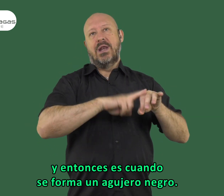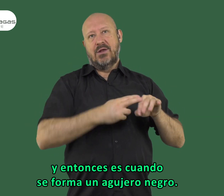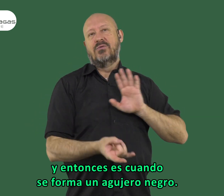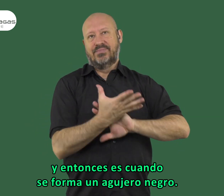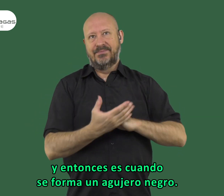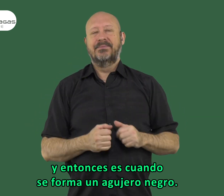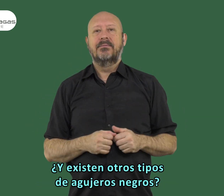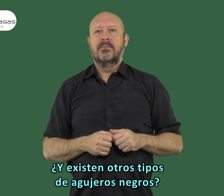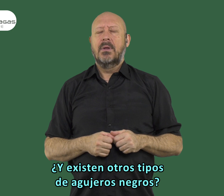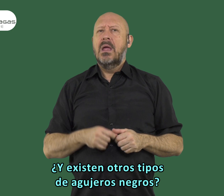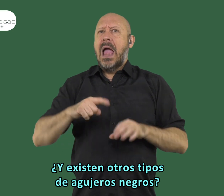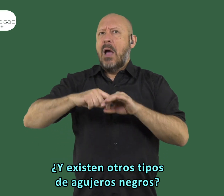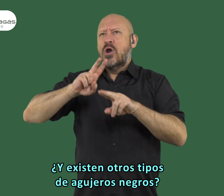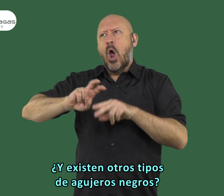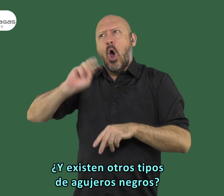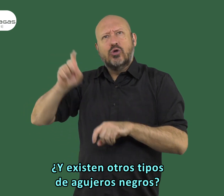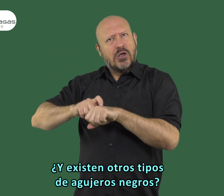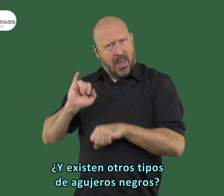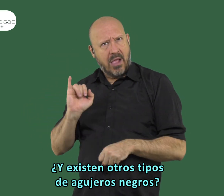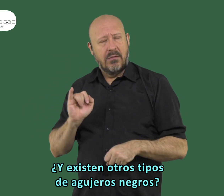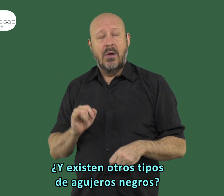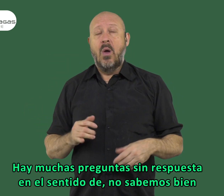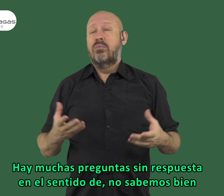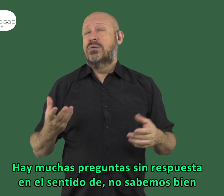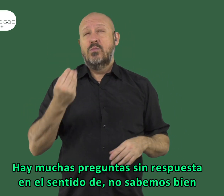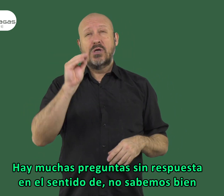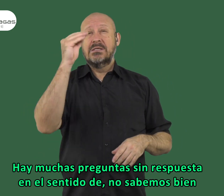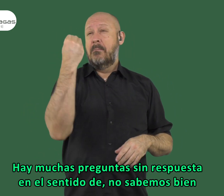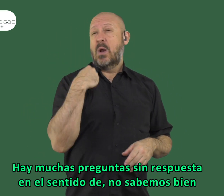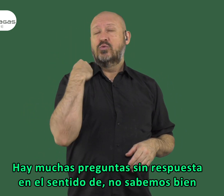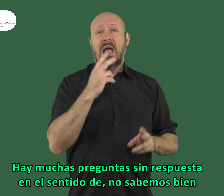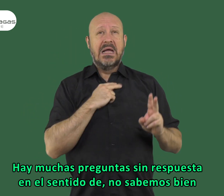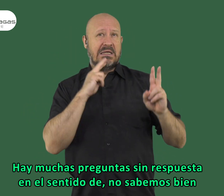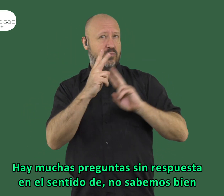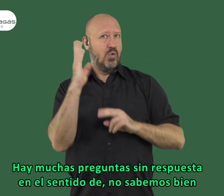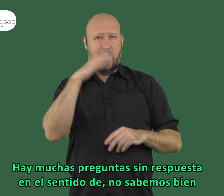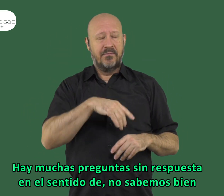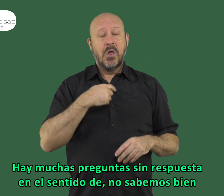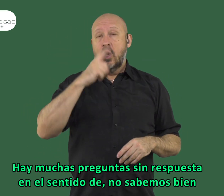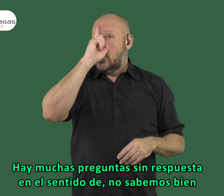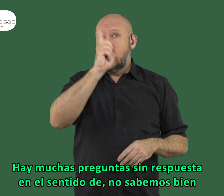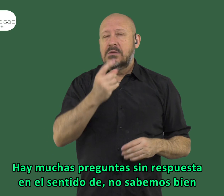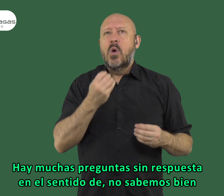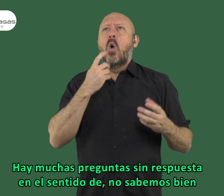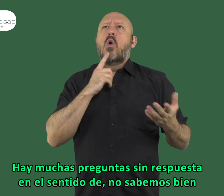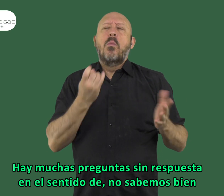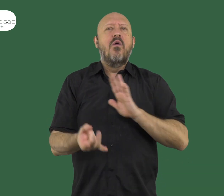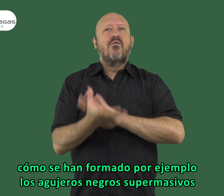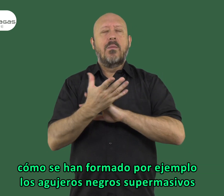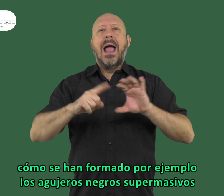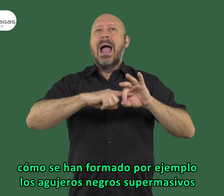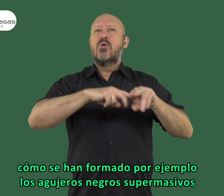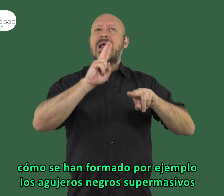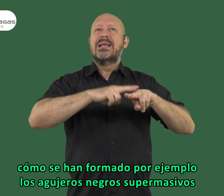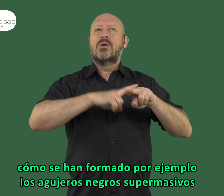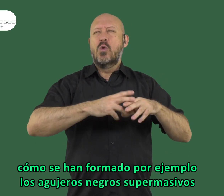un agujero negro. ¿Y existen otro tipo de agujeros negros? Hay muchas preguntas sin respuesta, en el sentido de no sabemos bien cómo se han